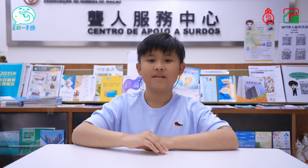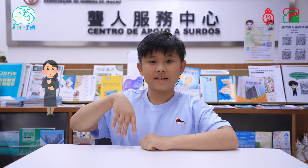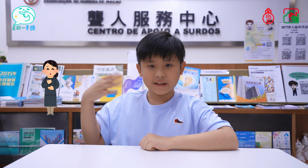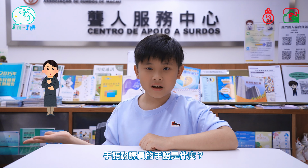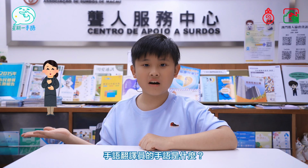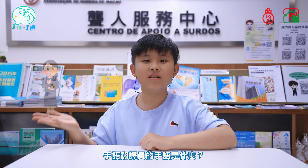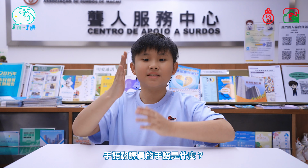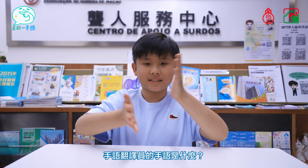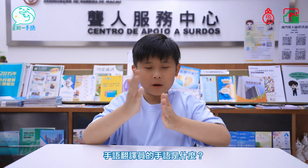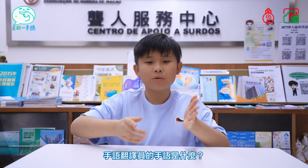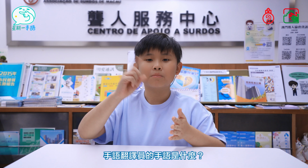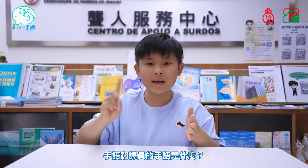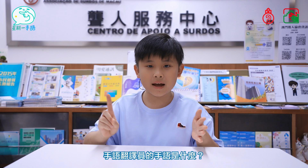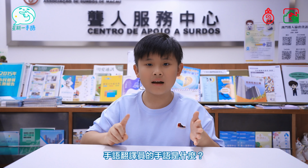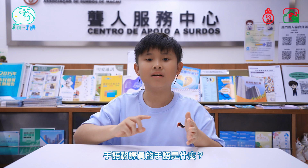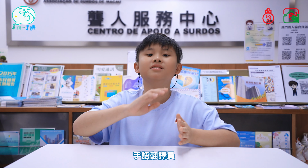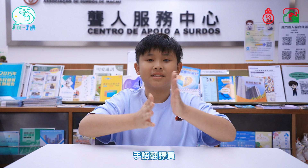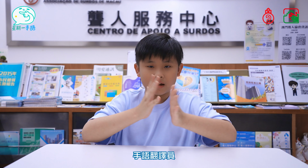手語翻譯員嘅手語係咩呢？手語